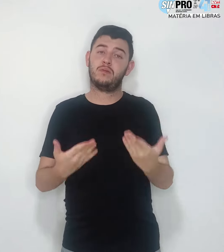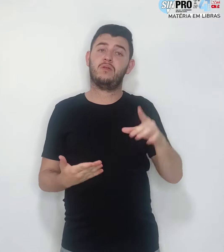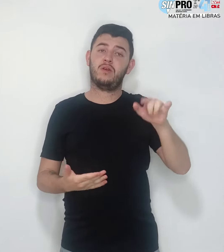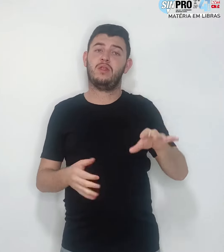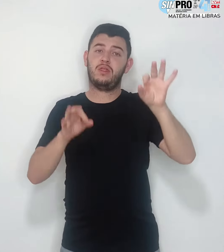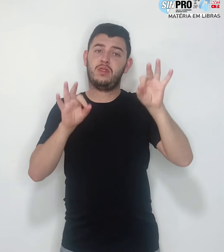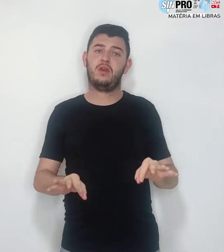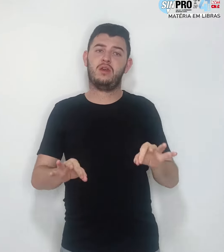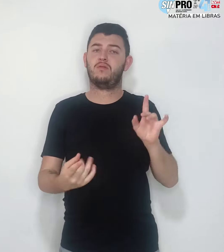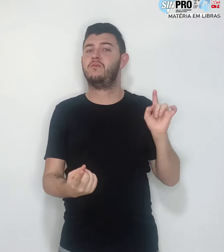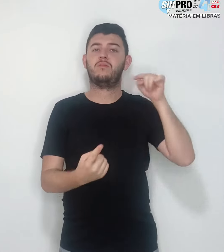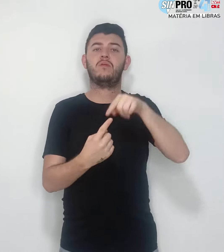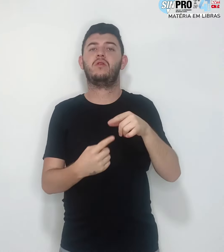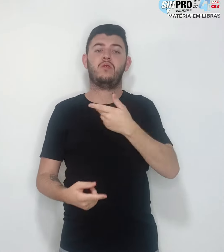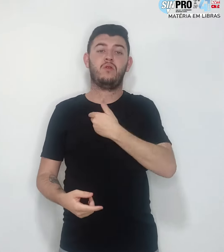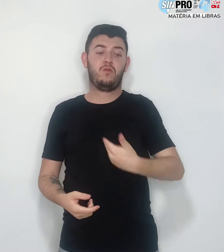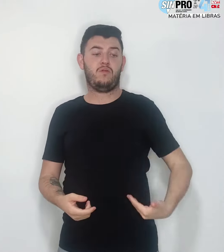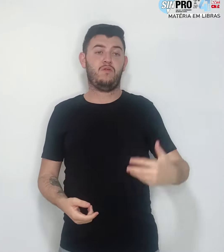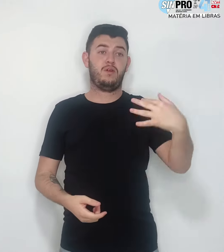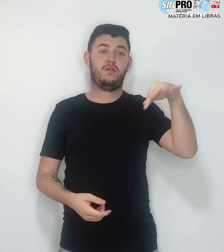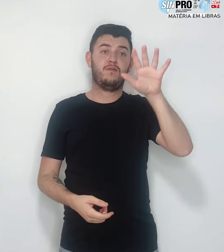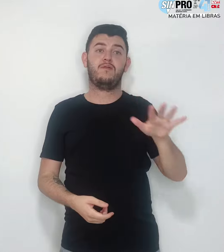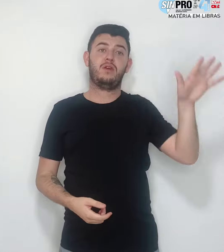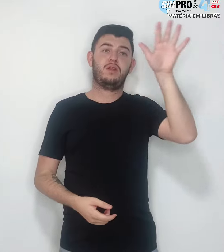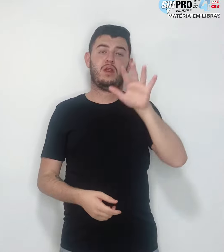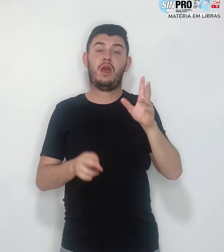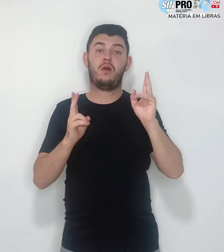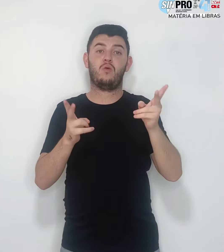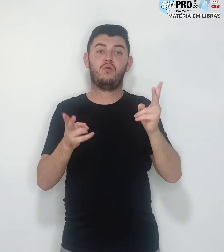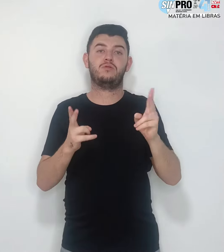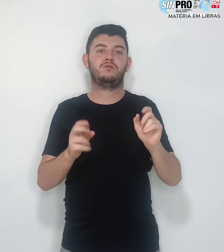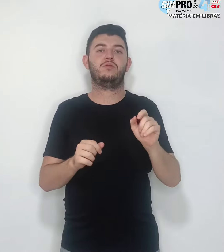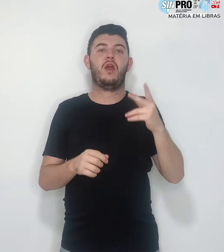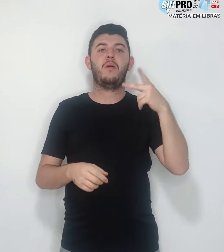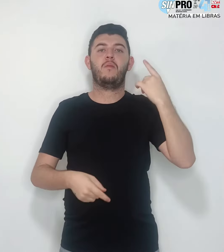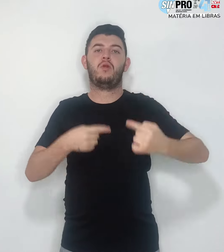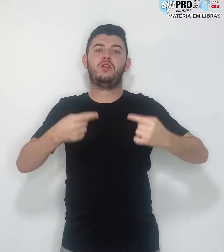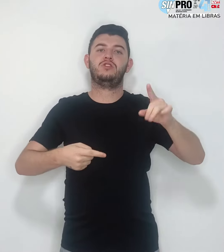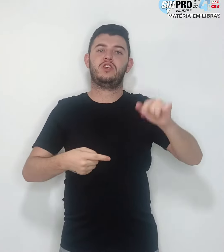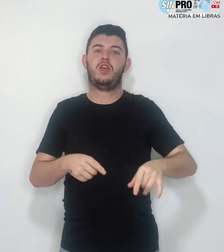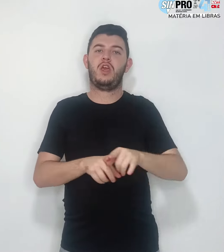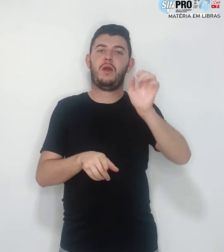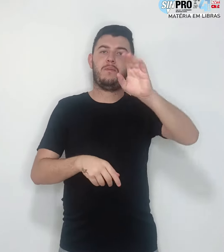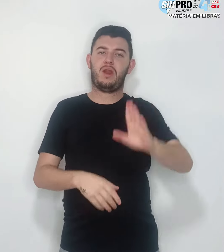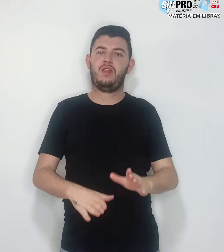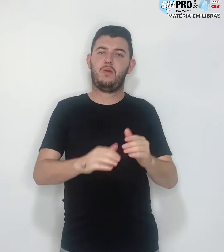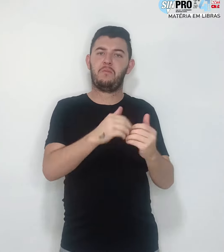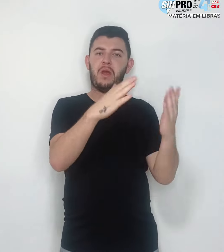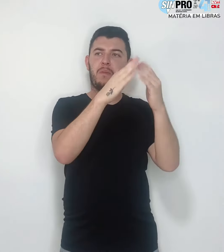O projeto de Bolsonaro e Paulo Guedes é de ser cada vez mais